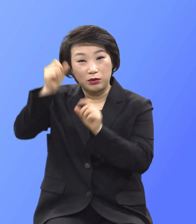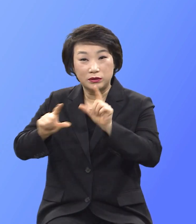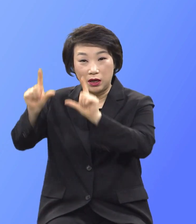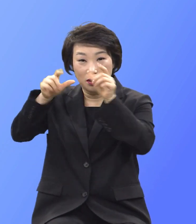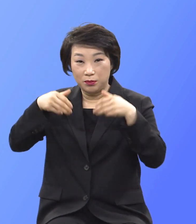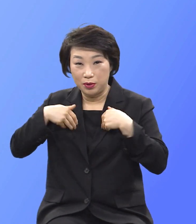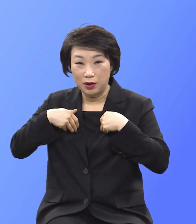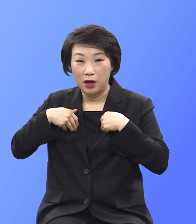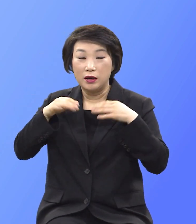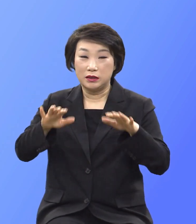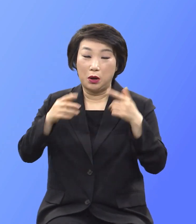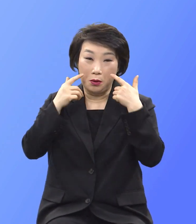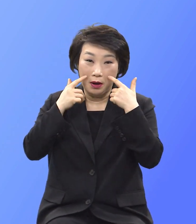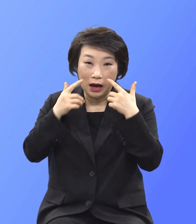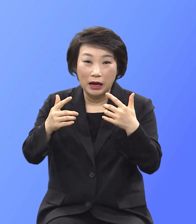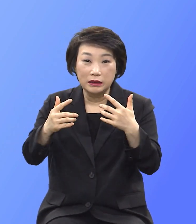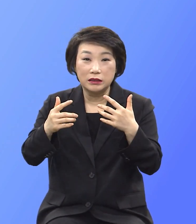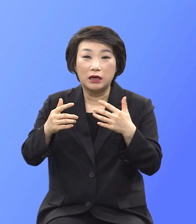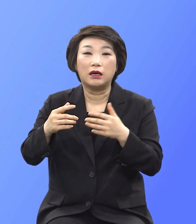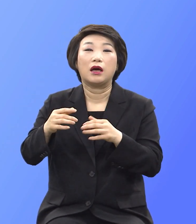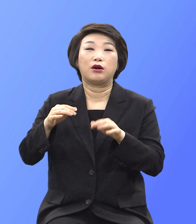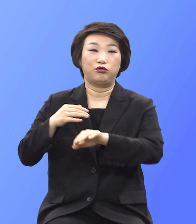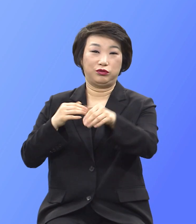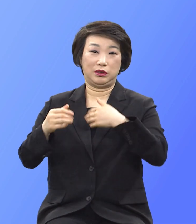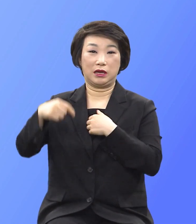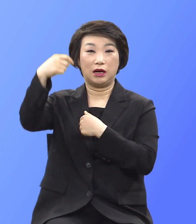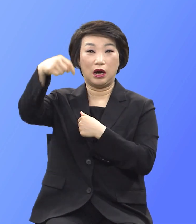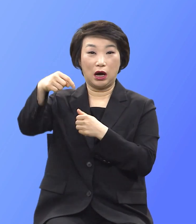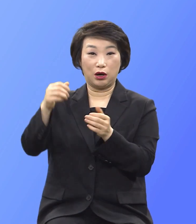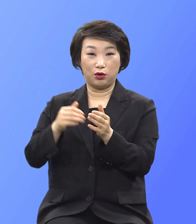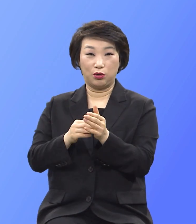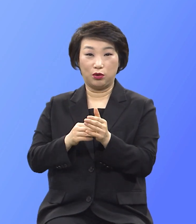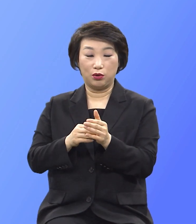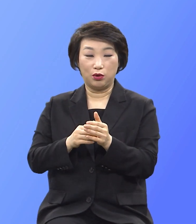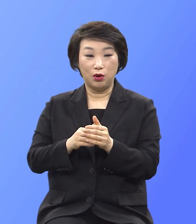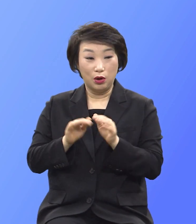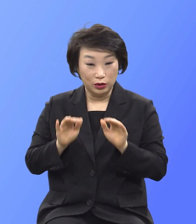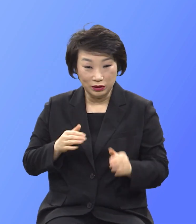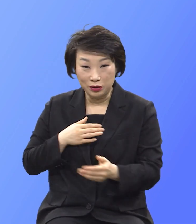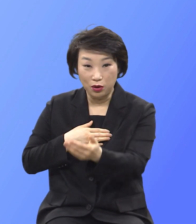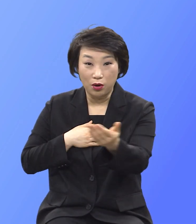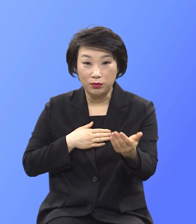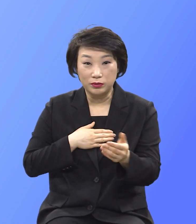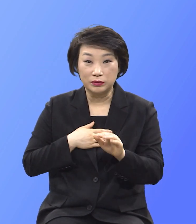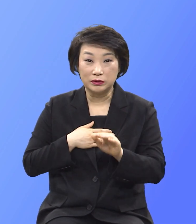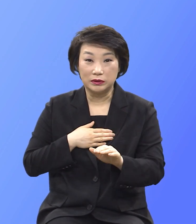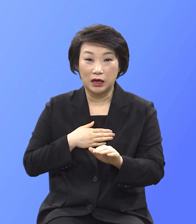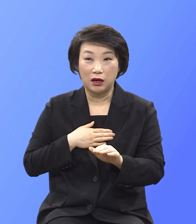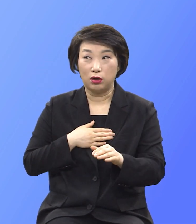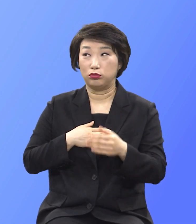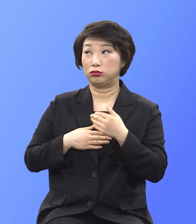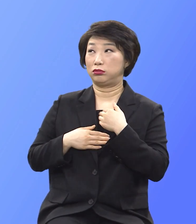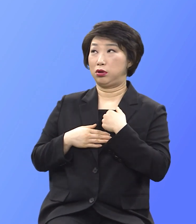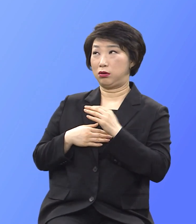한다고 확실하고 분명하게 가르쳐 줬는데도 불구하고